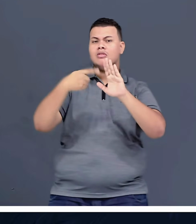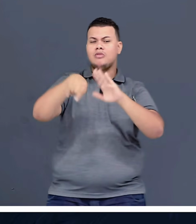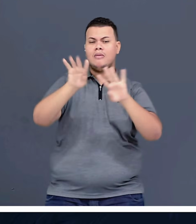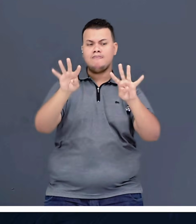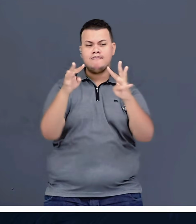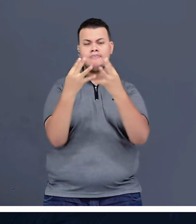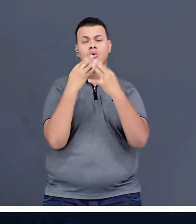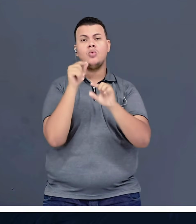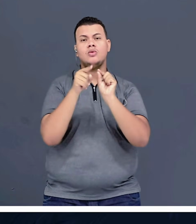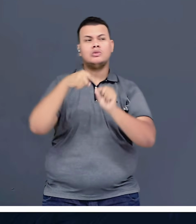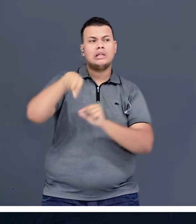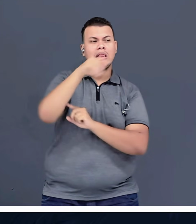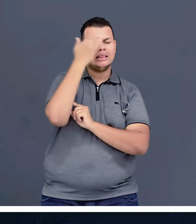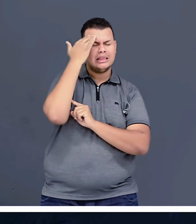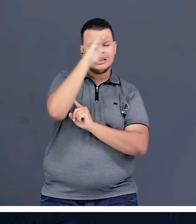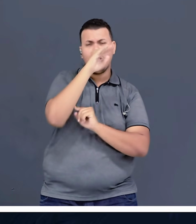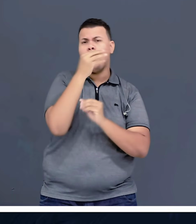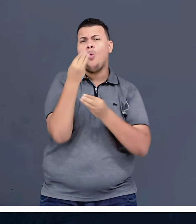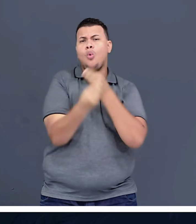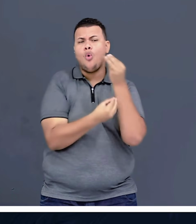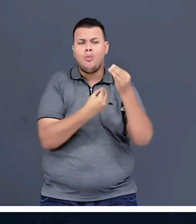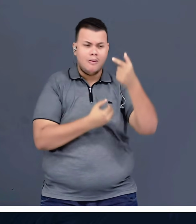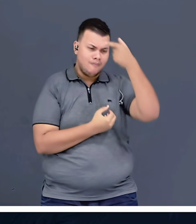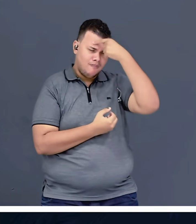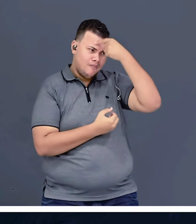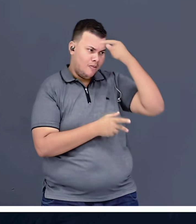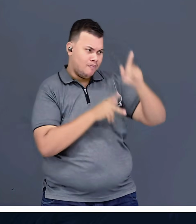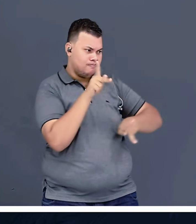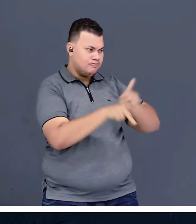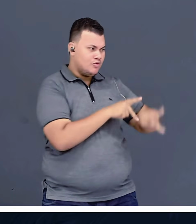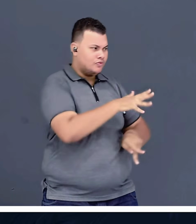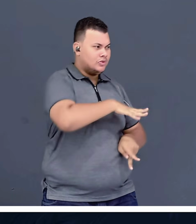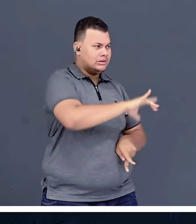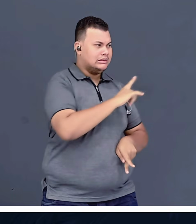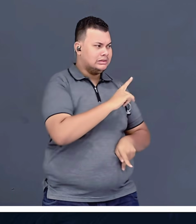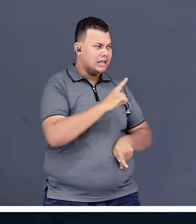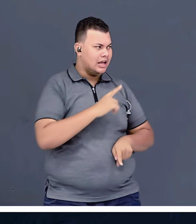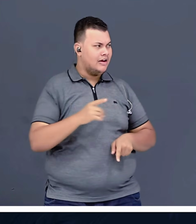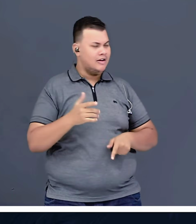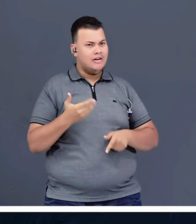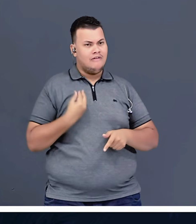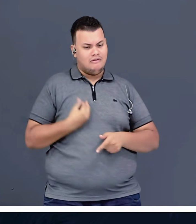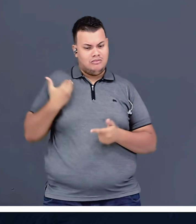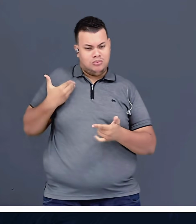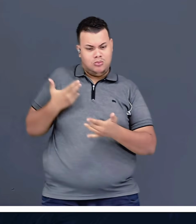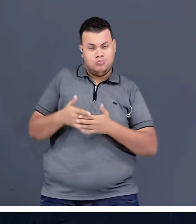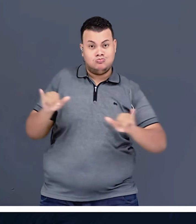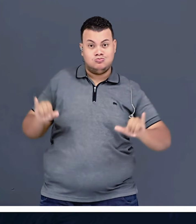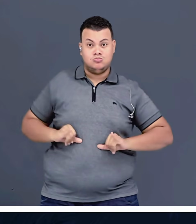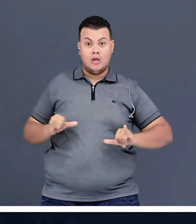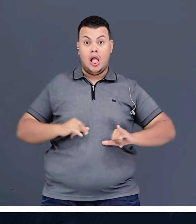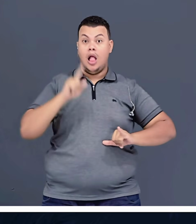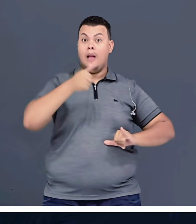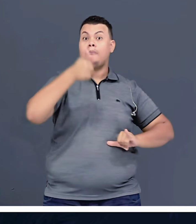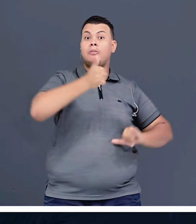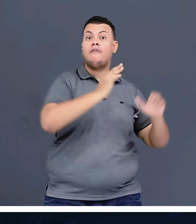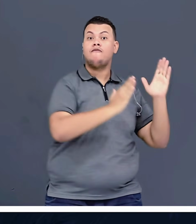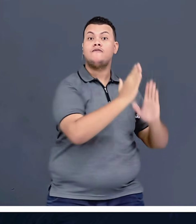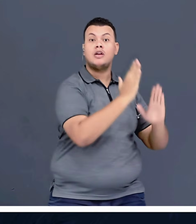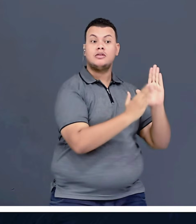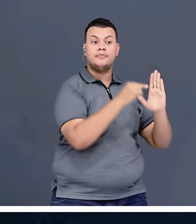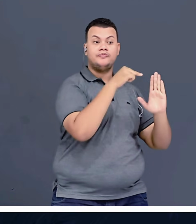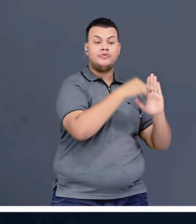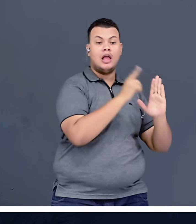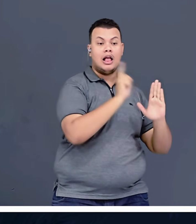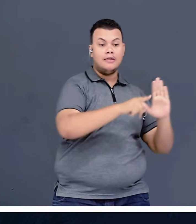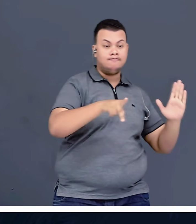atenção para você entender qual era a mentalidade daquele povo que vivia a escravidão, o que eu chamo, na primeira fase, né, na terra